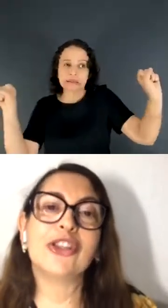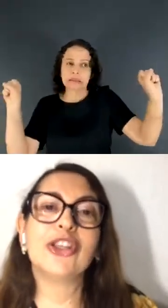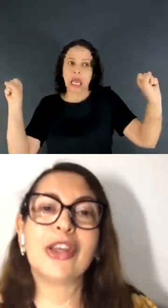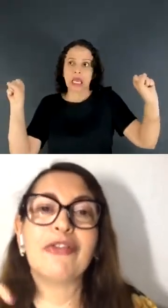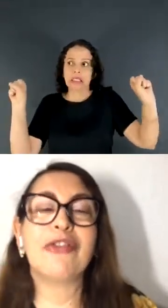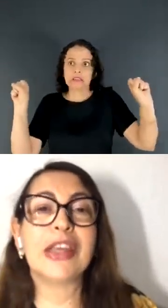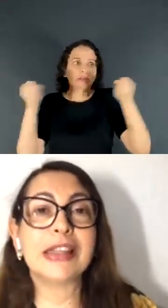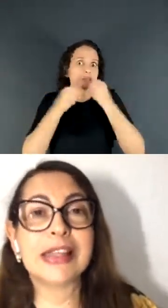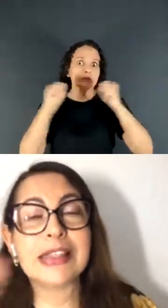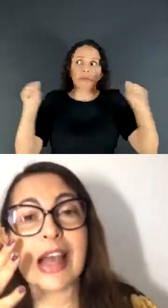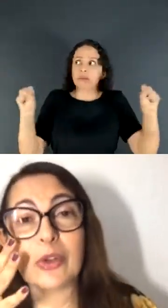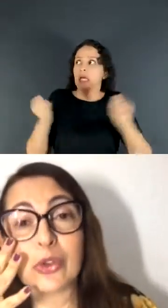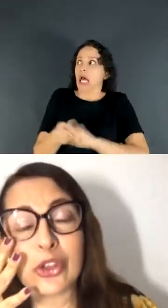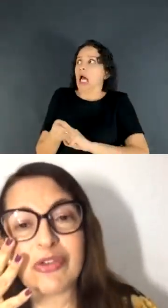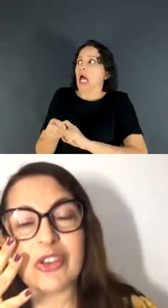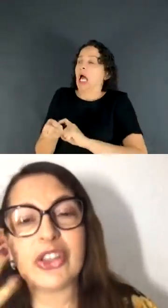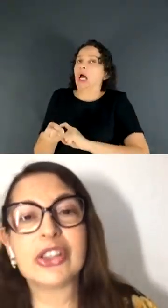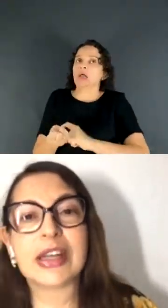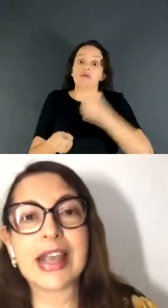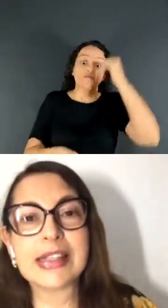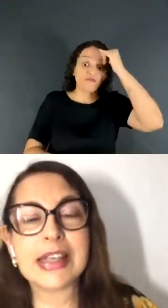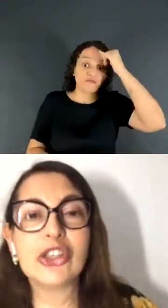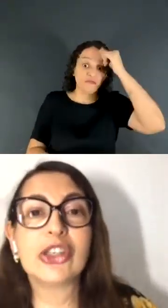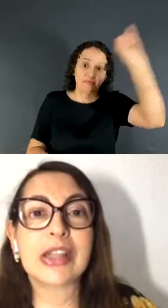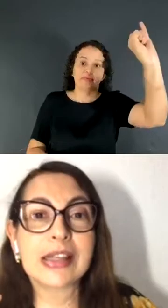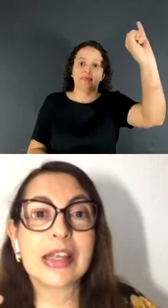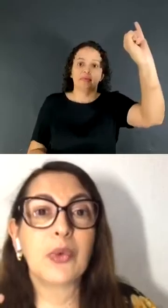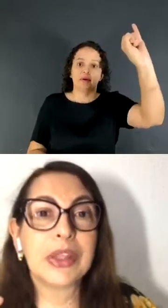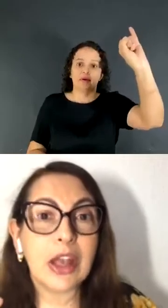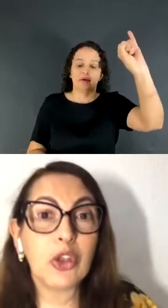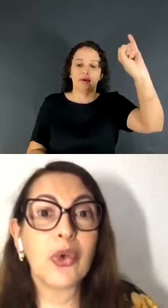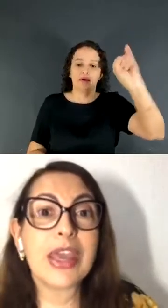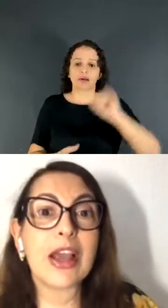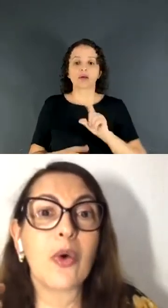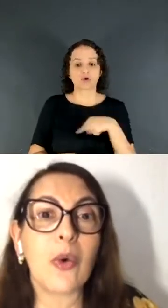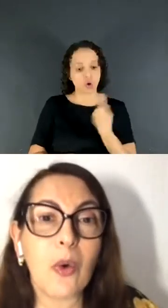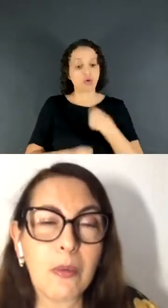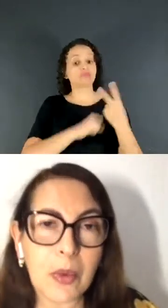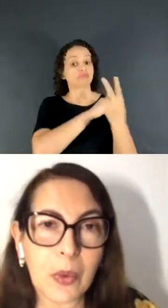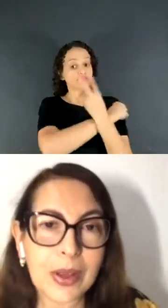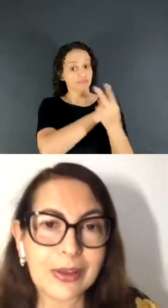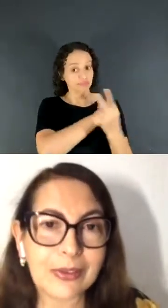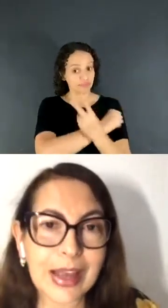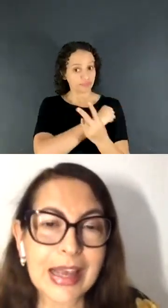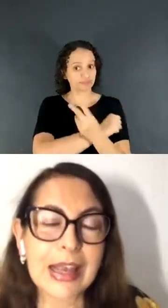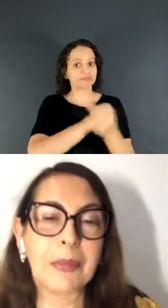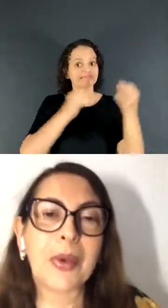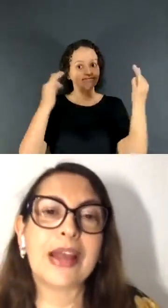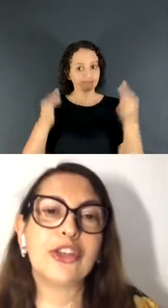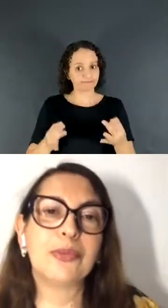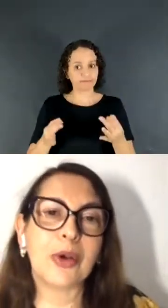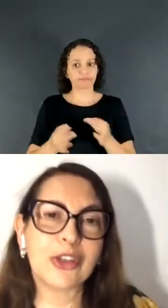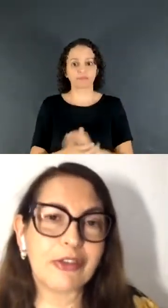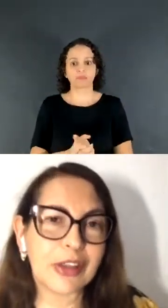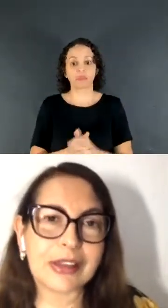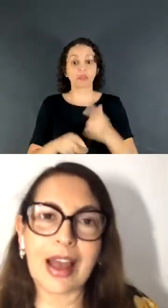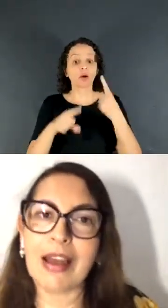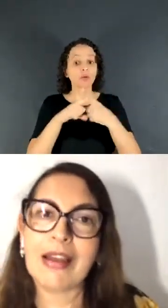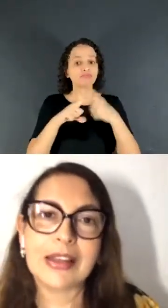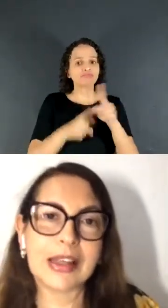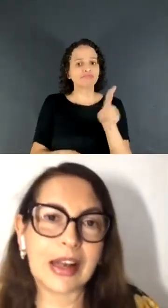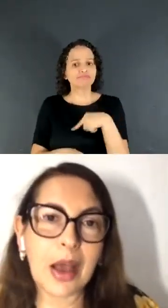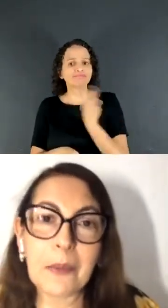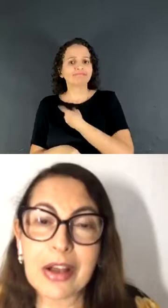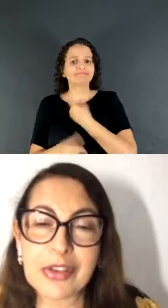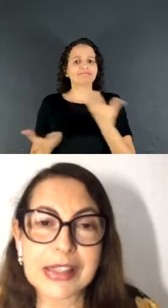Quando a gente evita esse alto nível de estresse, a gente está se cuidando e como, né? Porque a gente pode